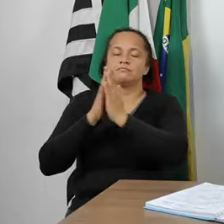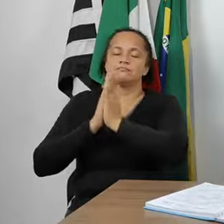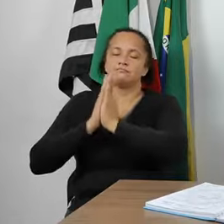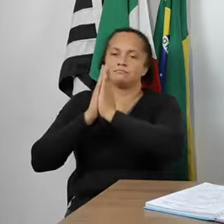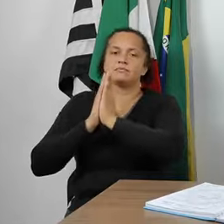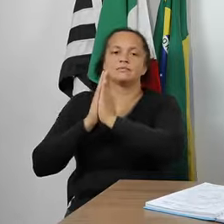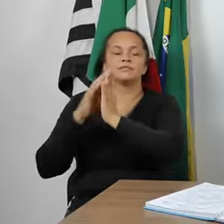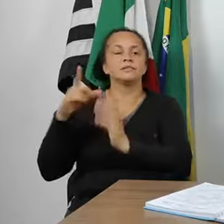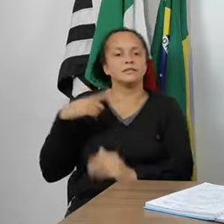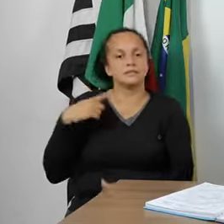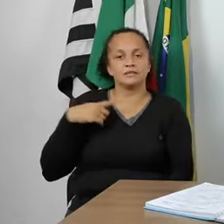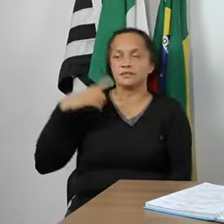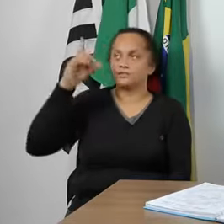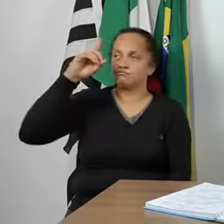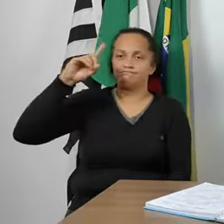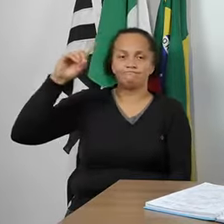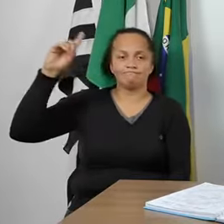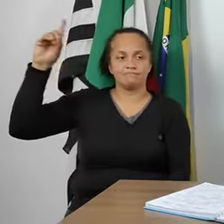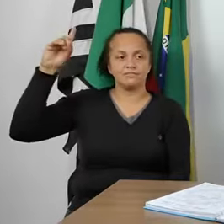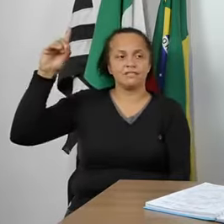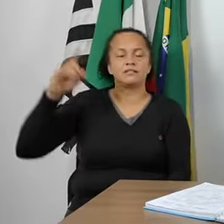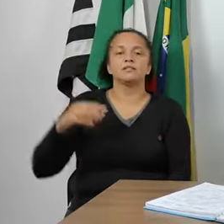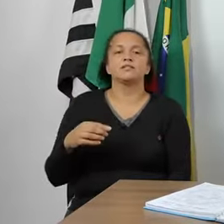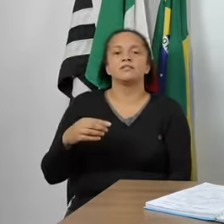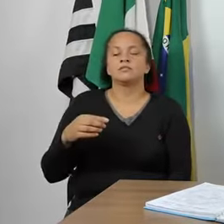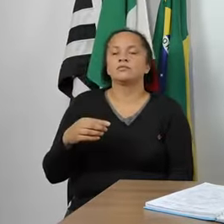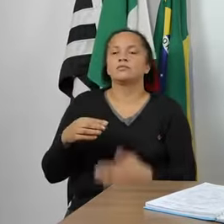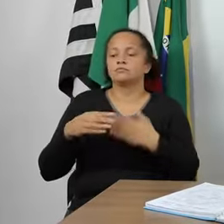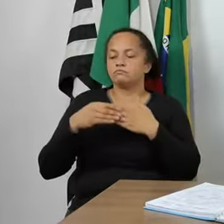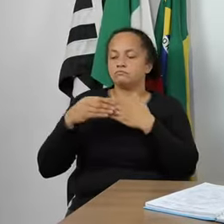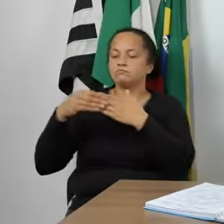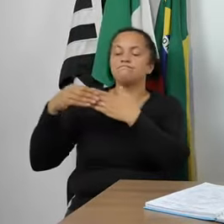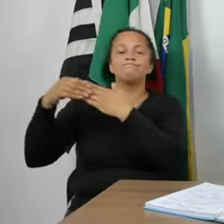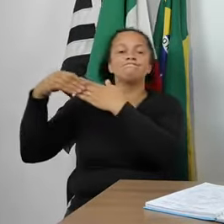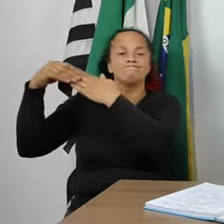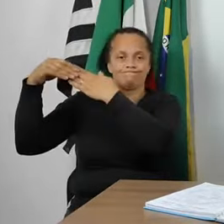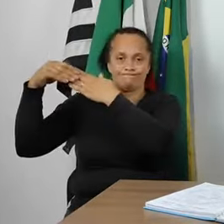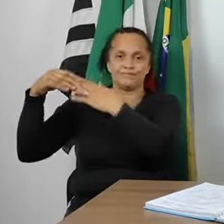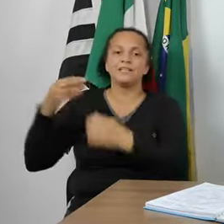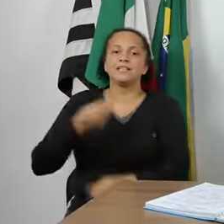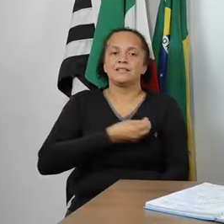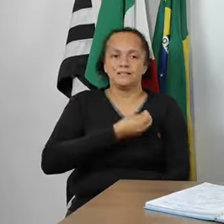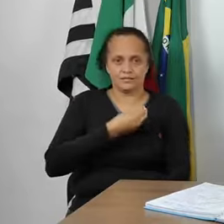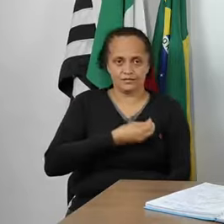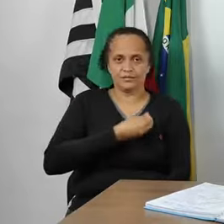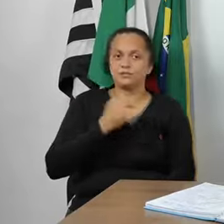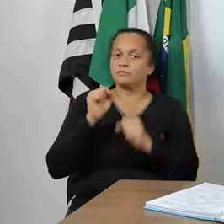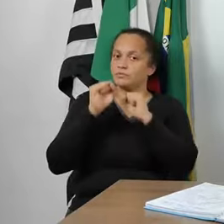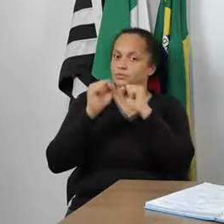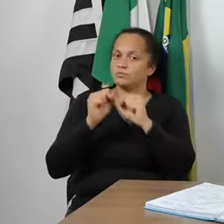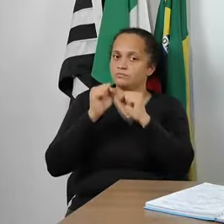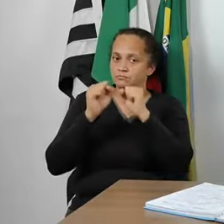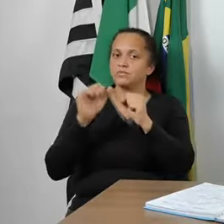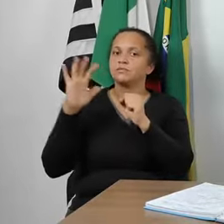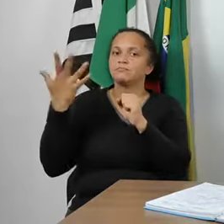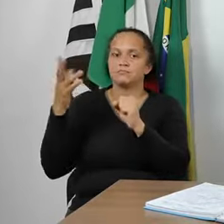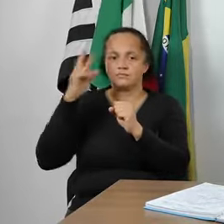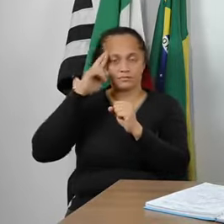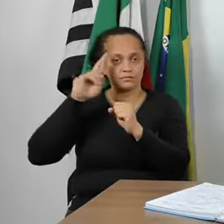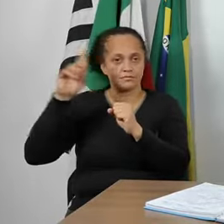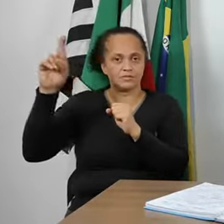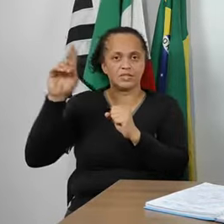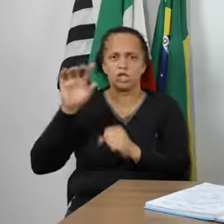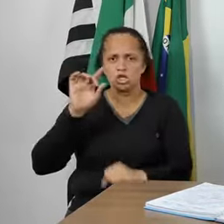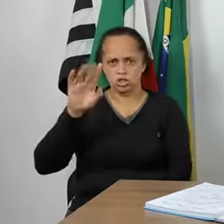Deus instruções, para receber de Deus a direção e para viver os poderosos feitos do Senhor, não somente na sua